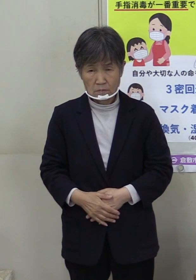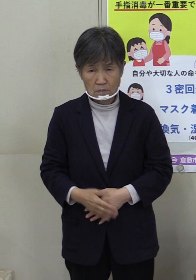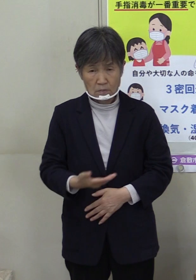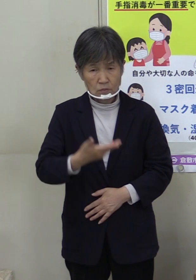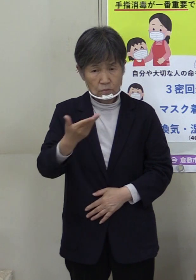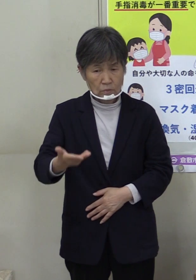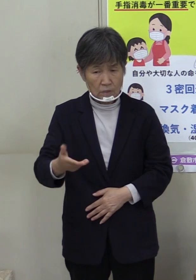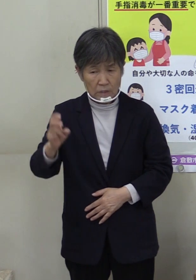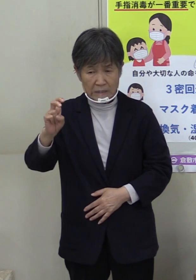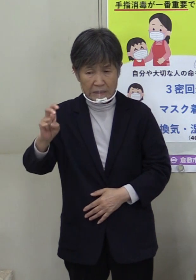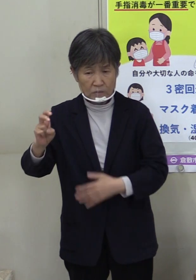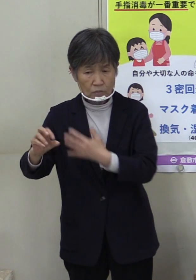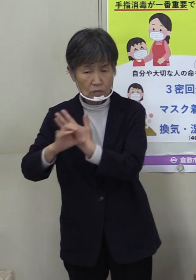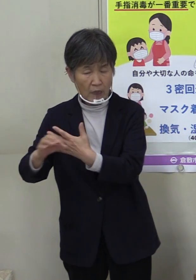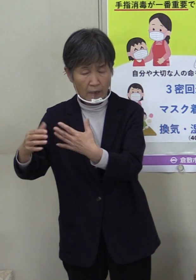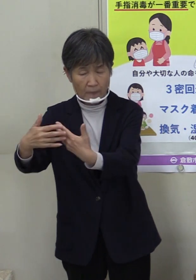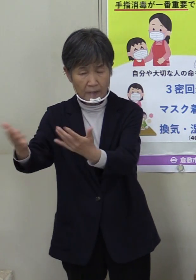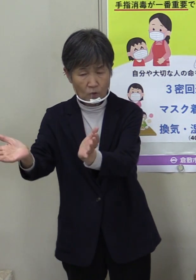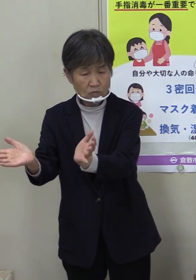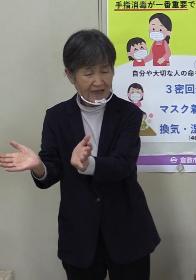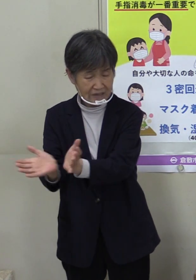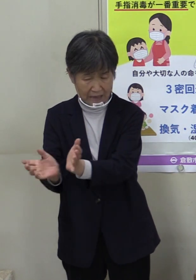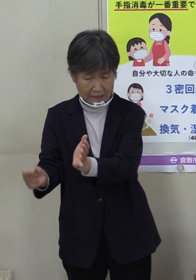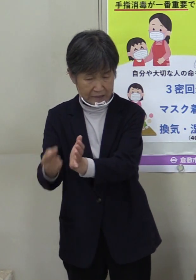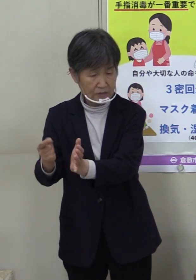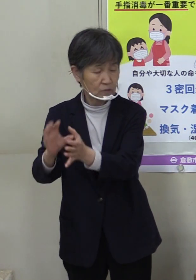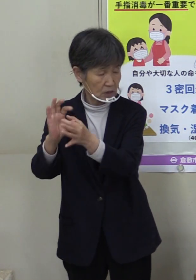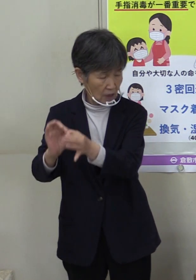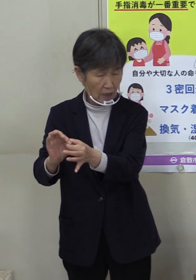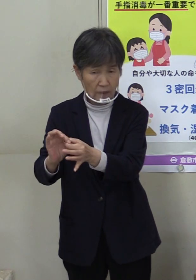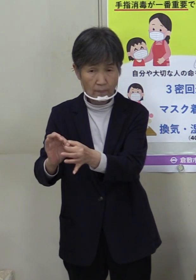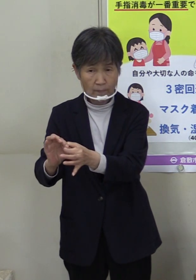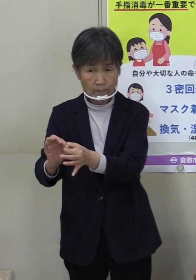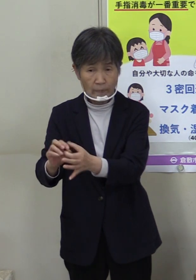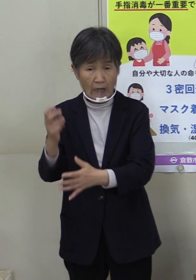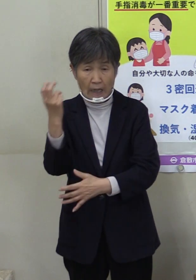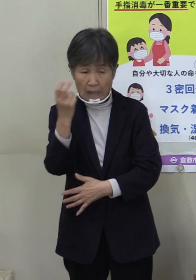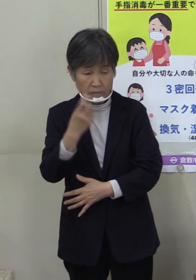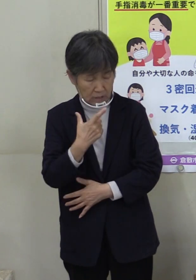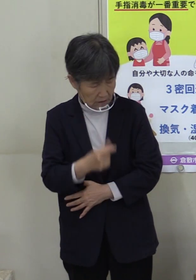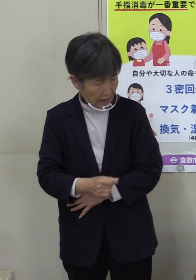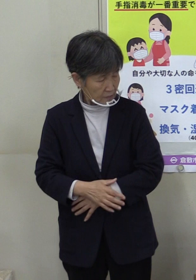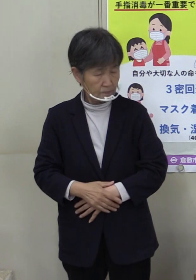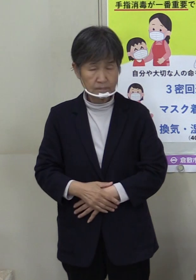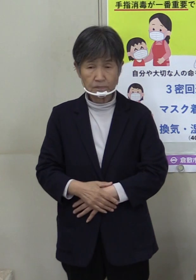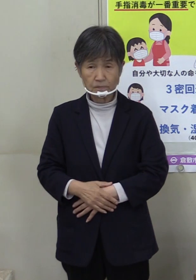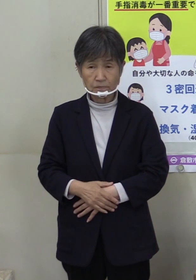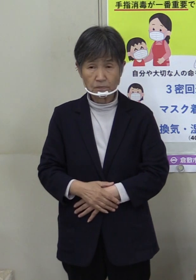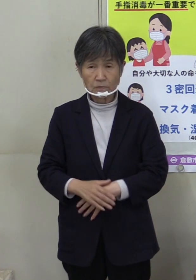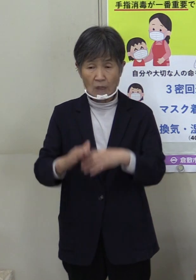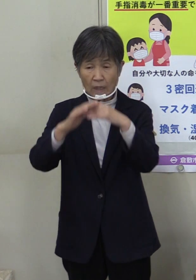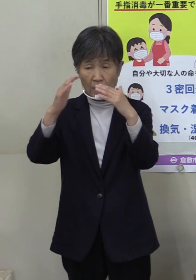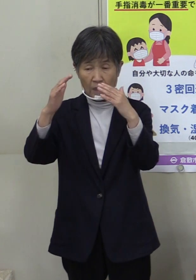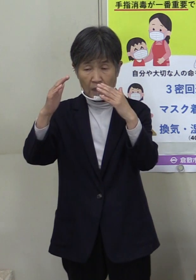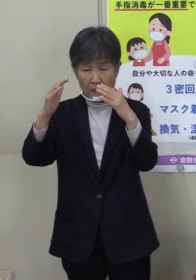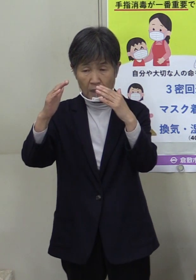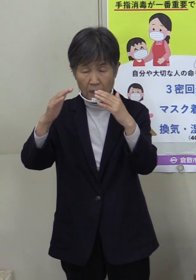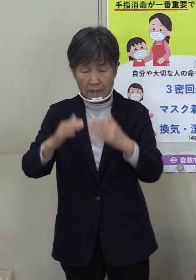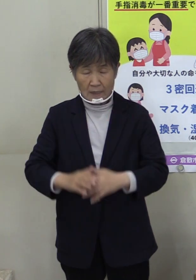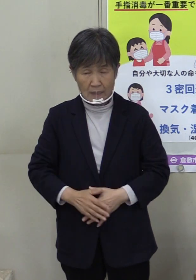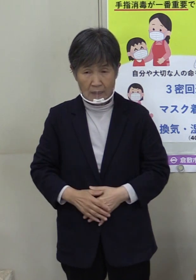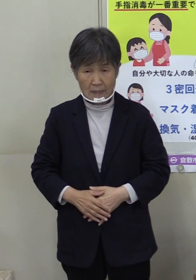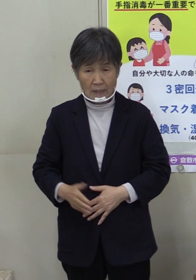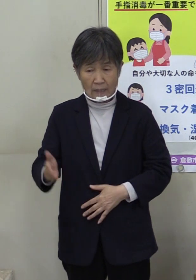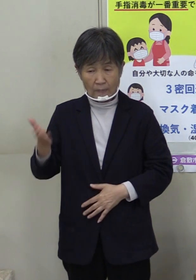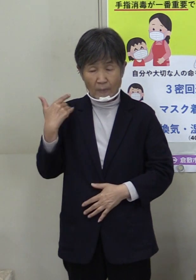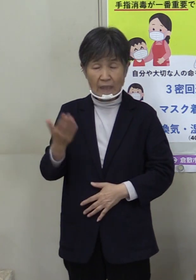続いて20例目のクラスターについてなんですけども、すいません、確認ですけども、すべ、て入、